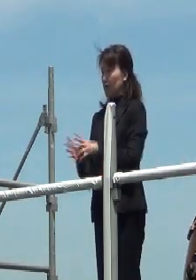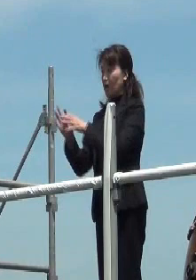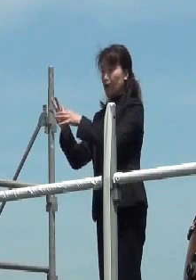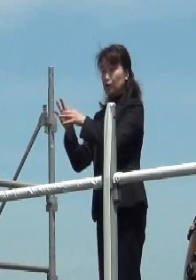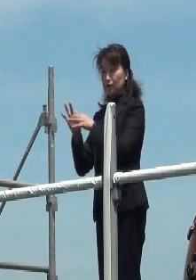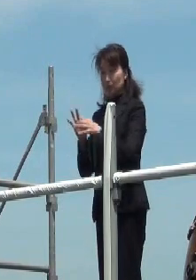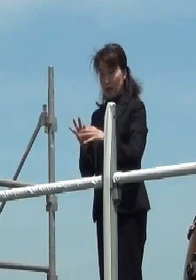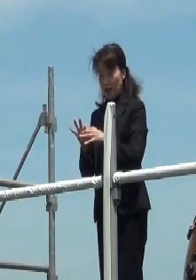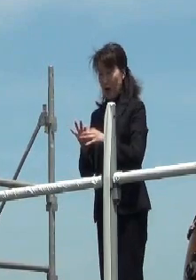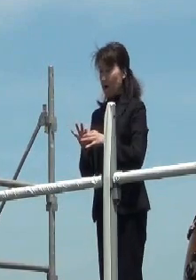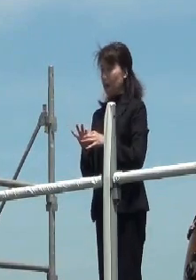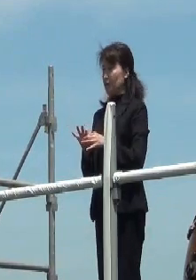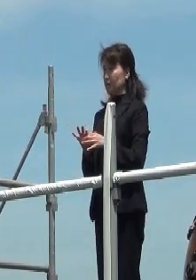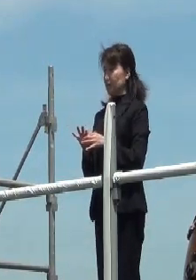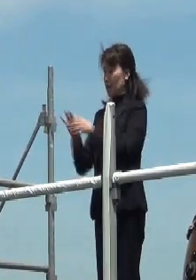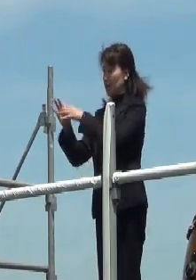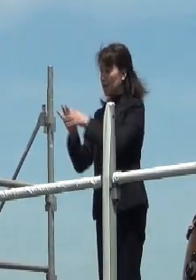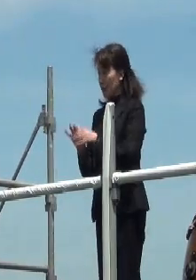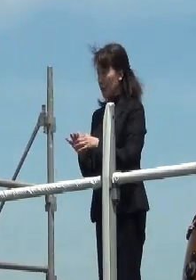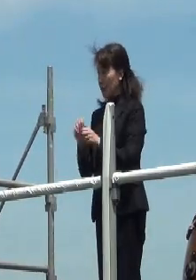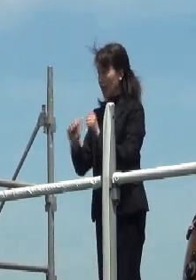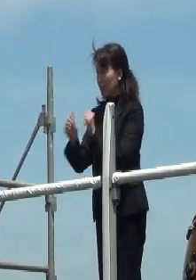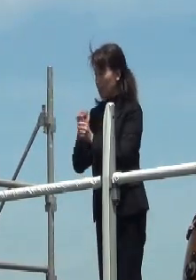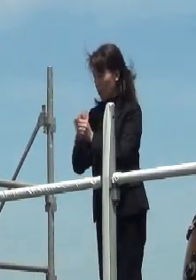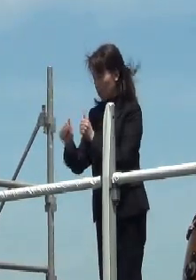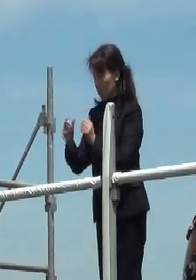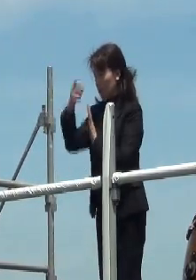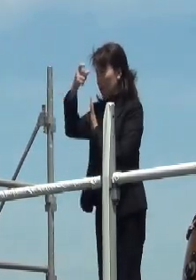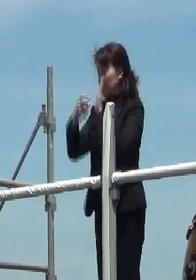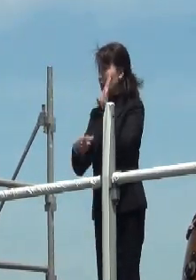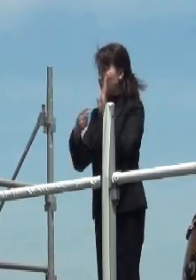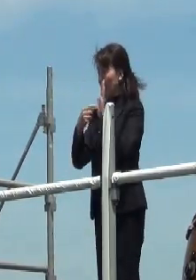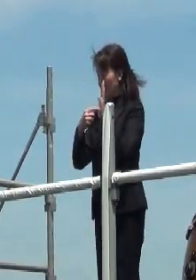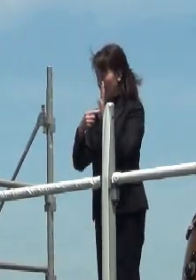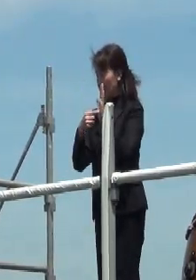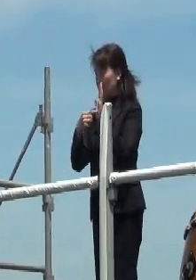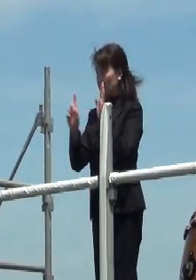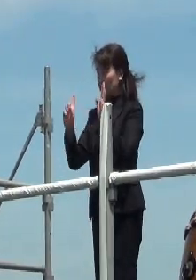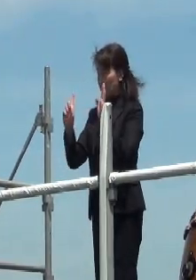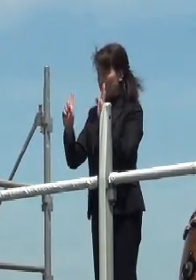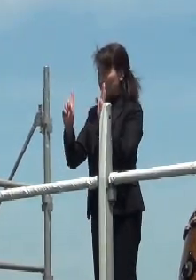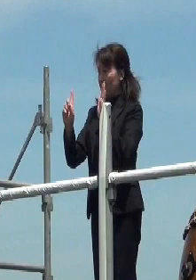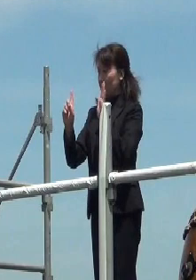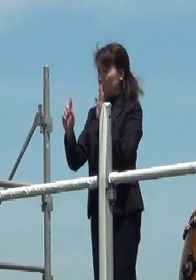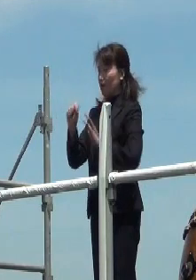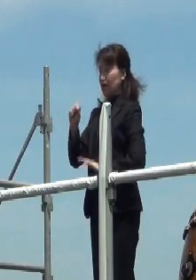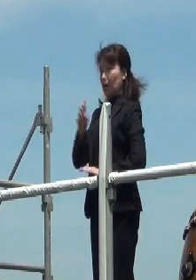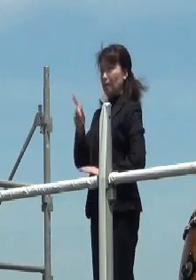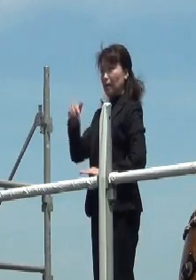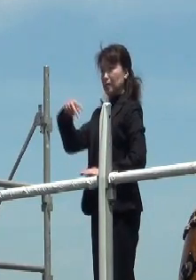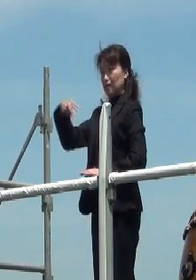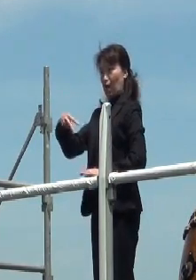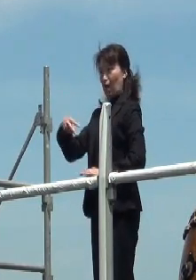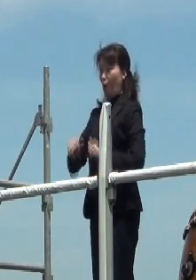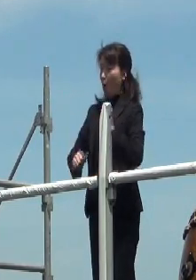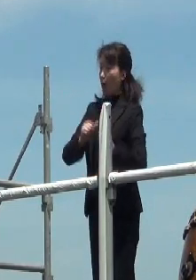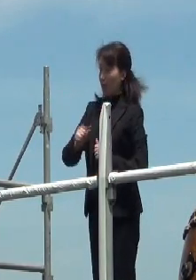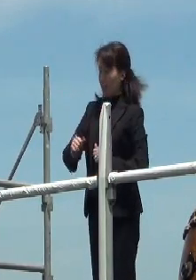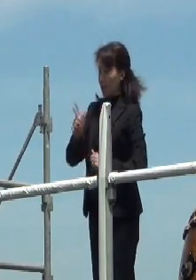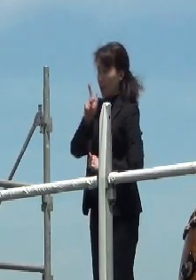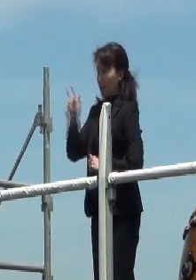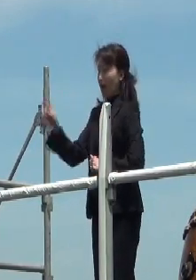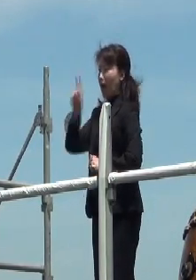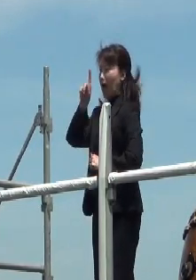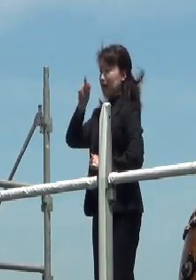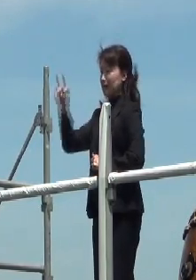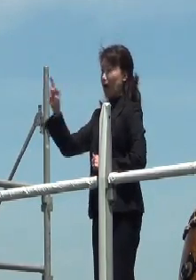続きましては、続きまして演奏する曲はですね、サバンナをかけるガゼル